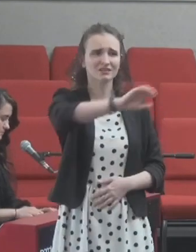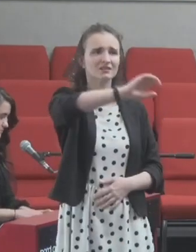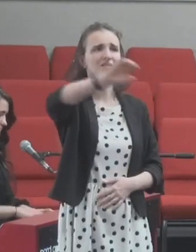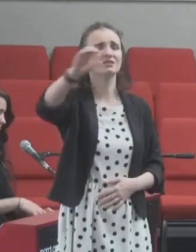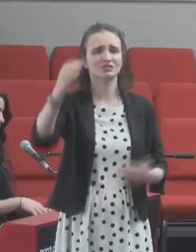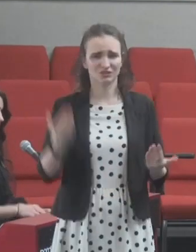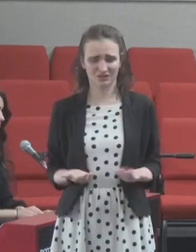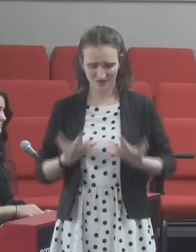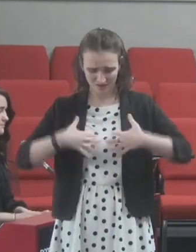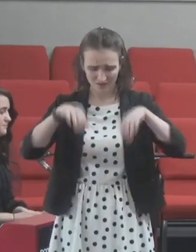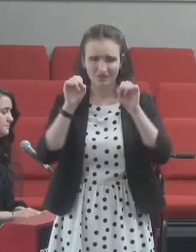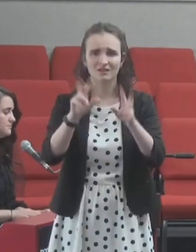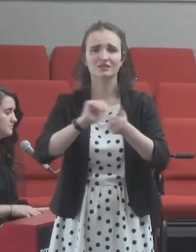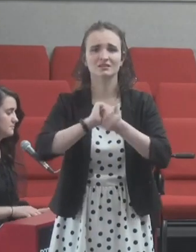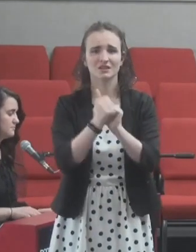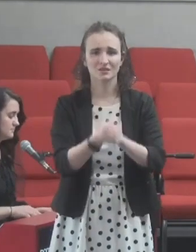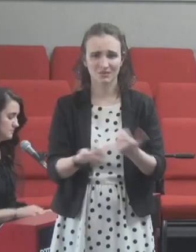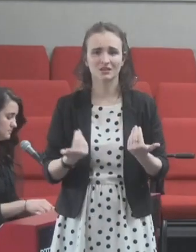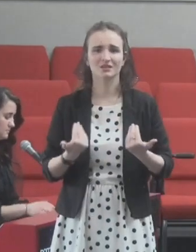Жизнь отдал за меня,